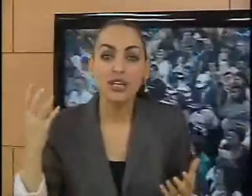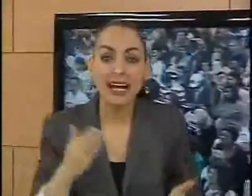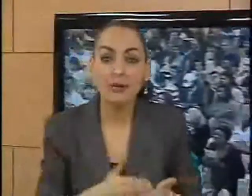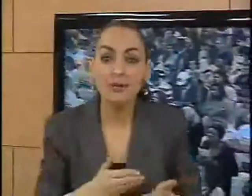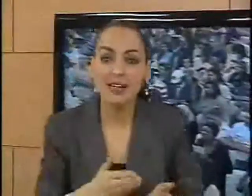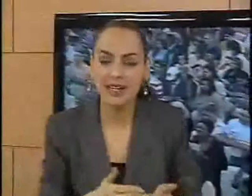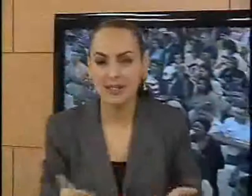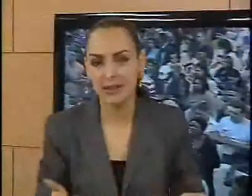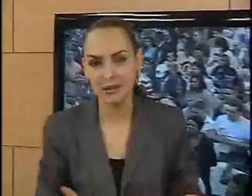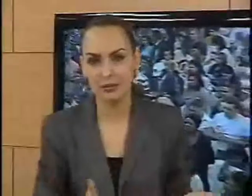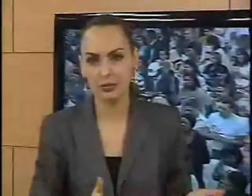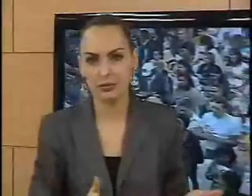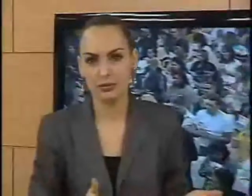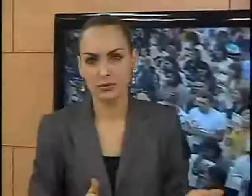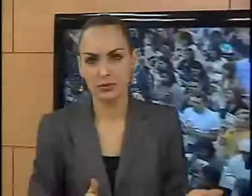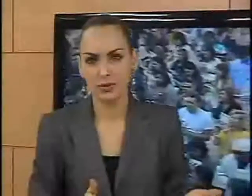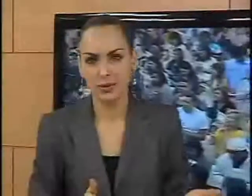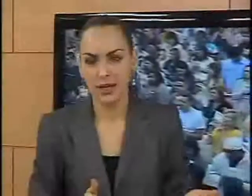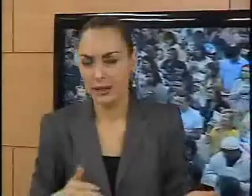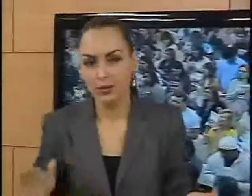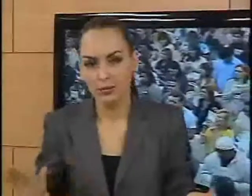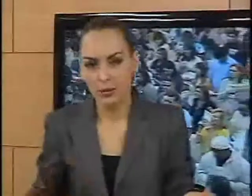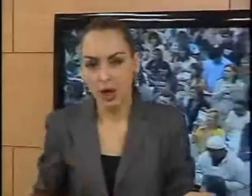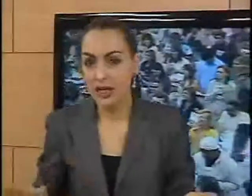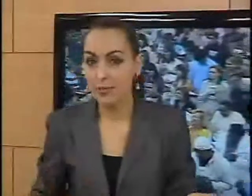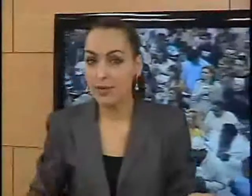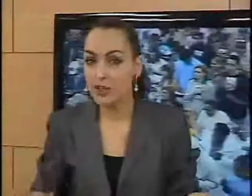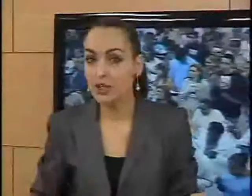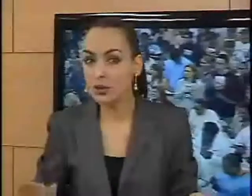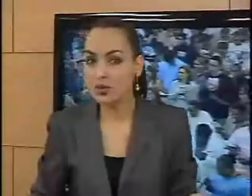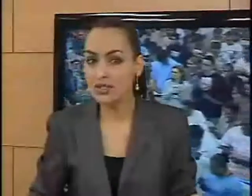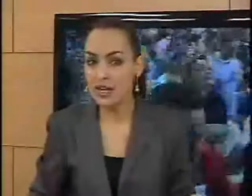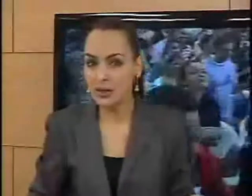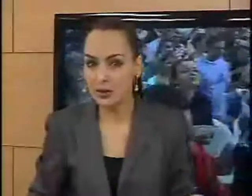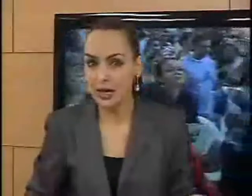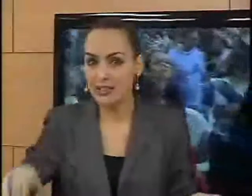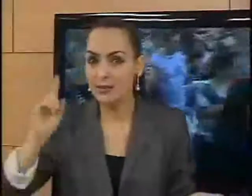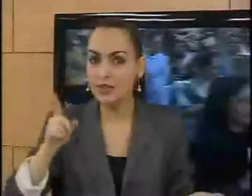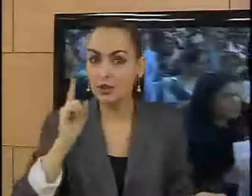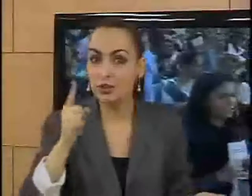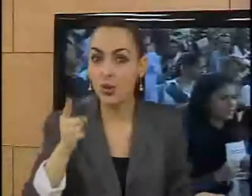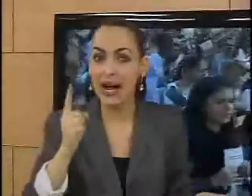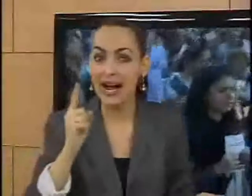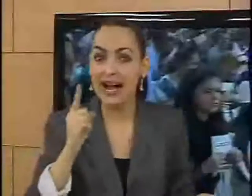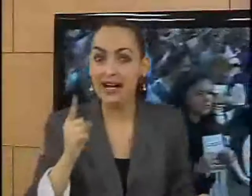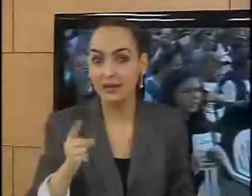buscaram libertação. Então, olha a Bíblia te dando um conselho. Acima de tudo, guarda o